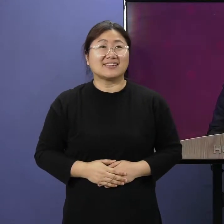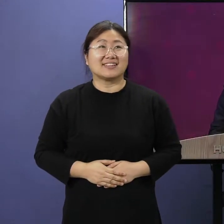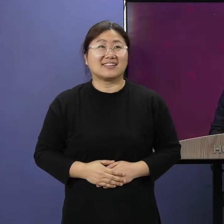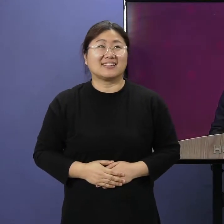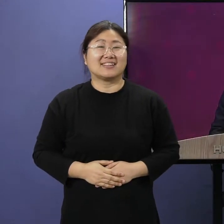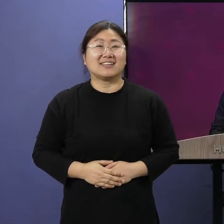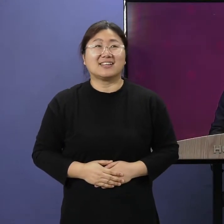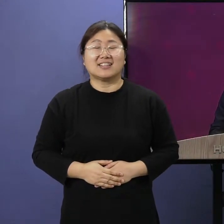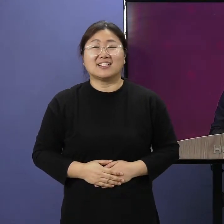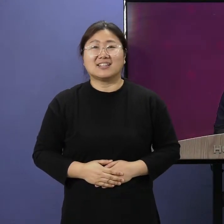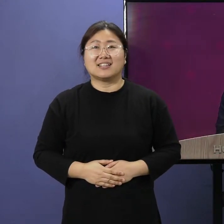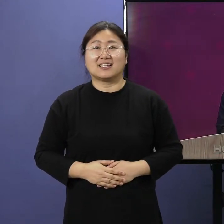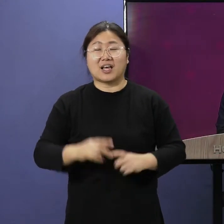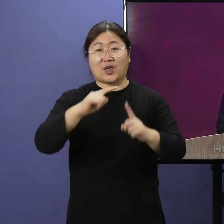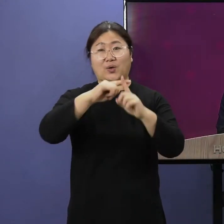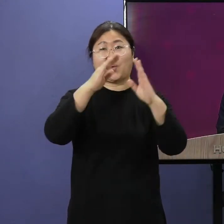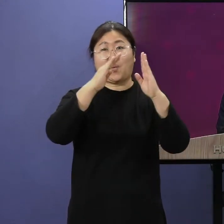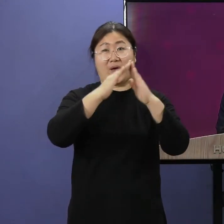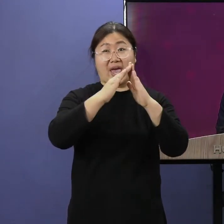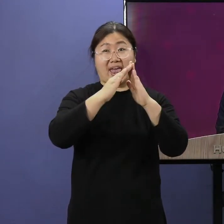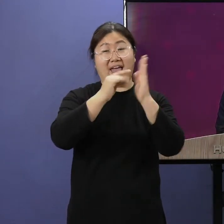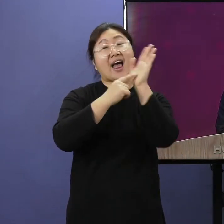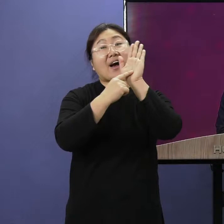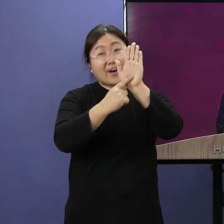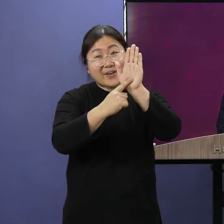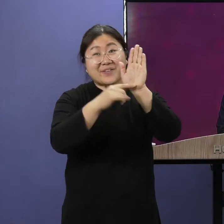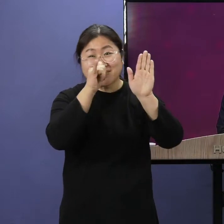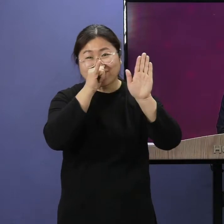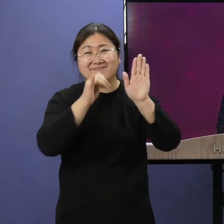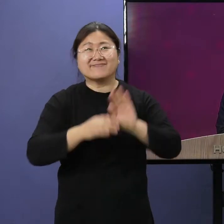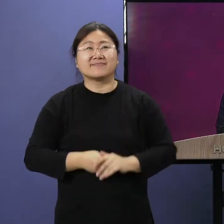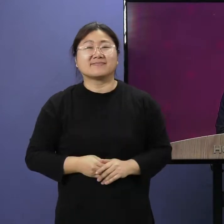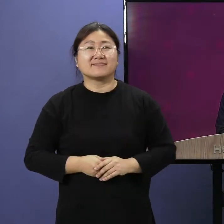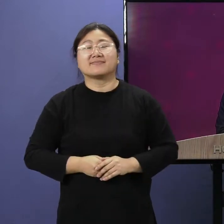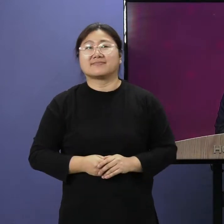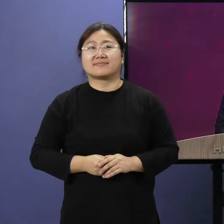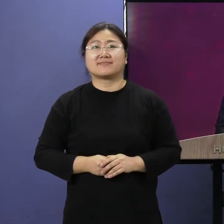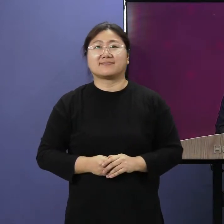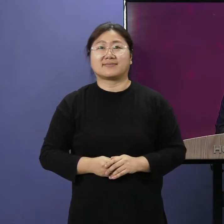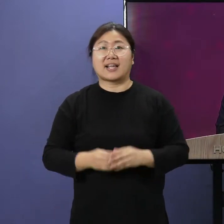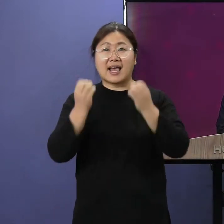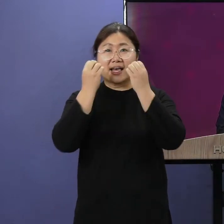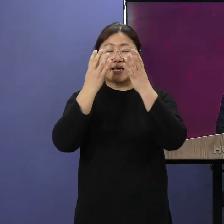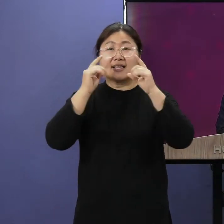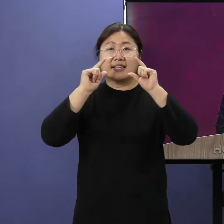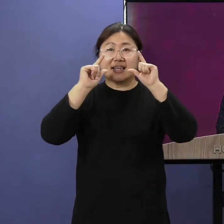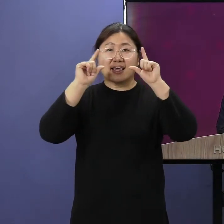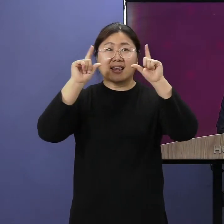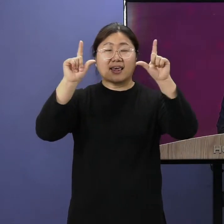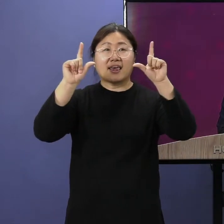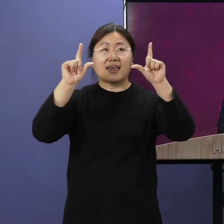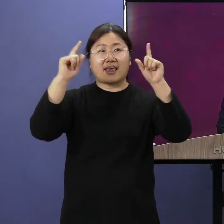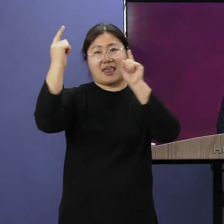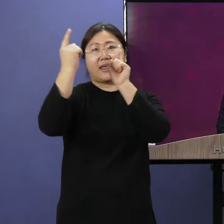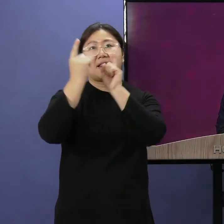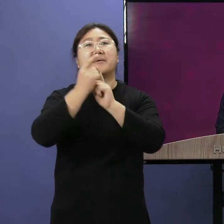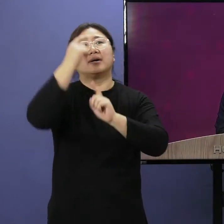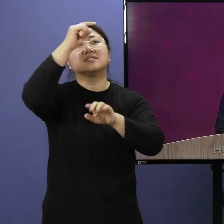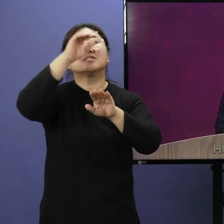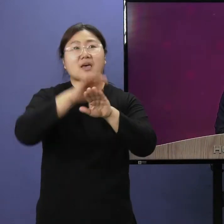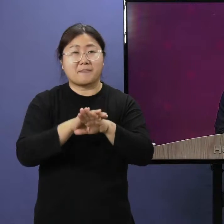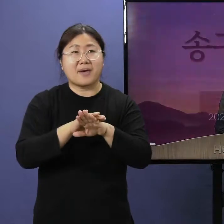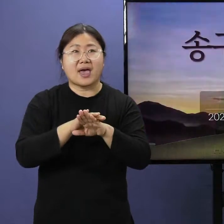교회 소식 전해드리도록 하겠습니다. 성구영신 예배는 코로나 상황을 고려하여 12월